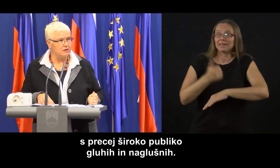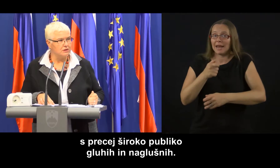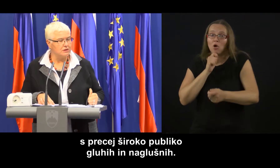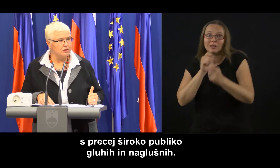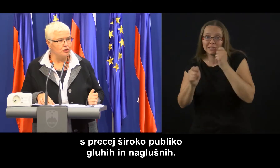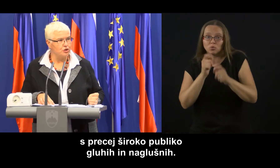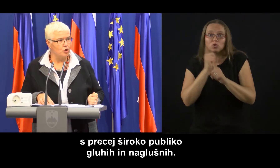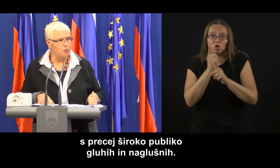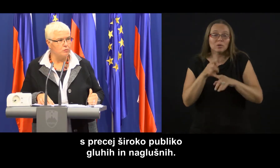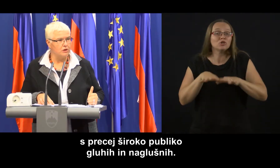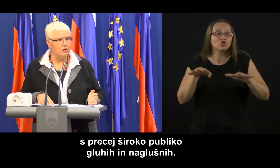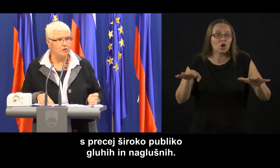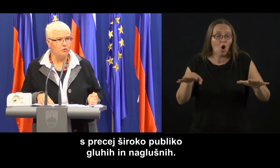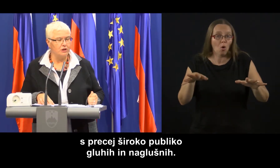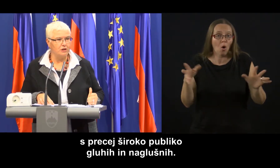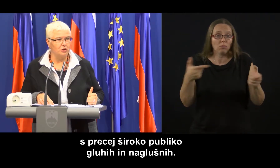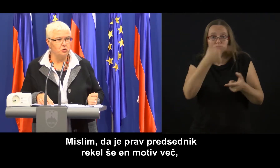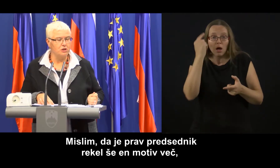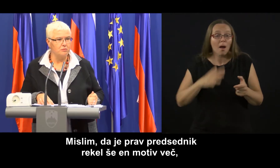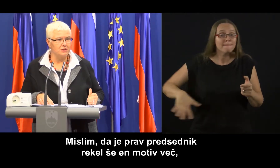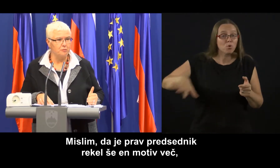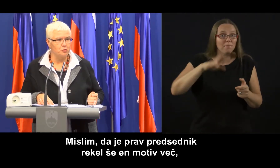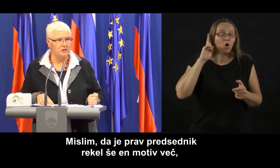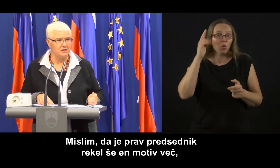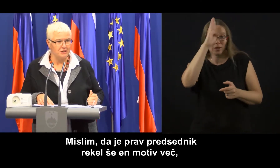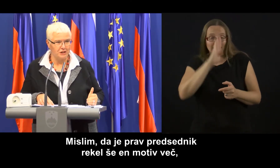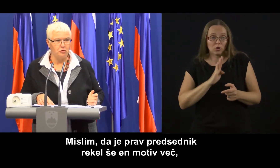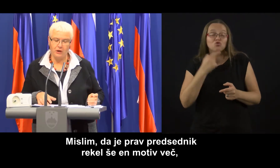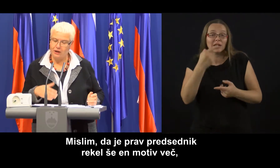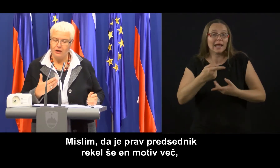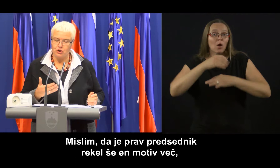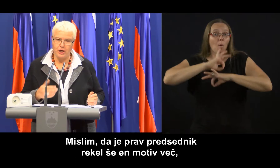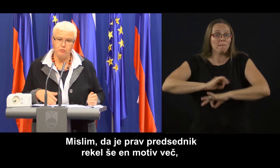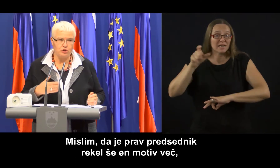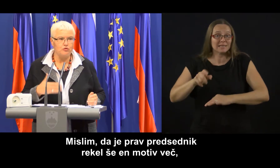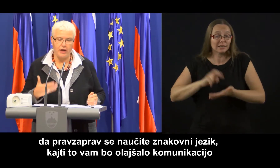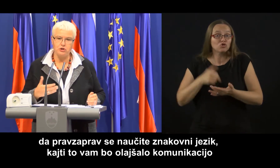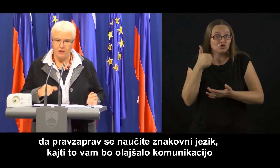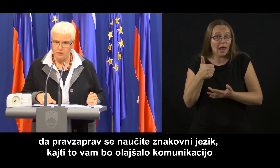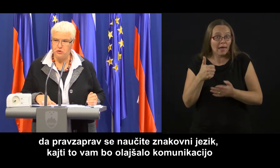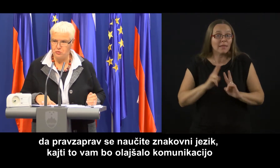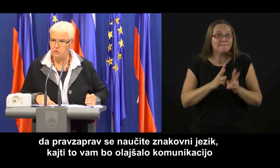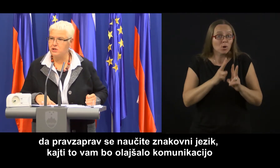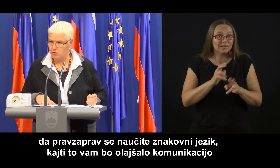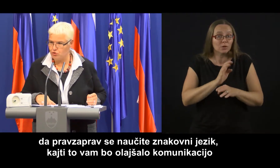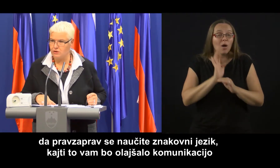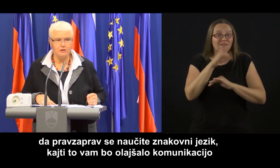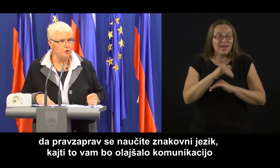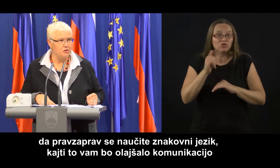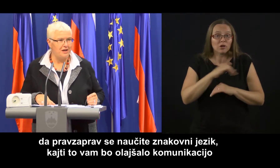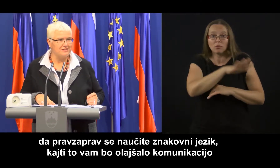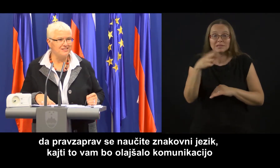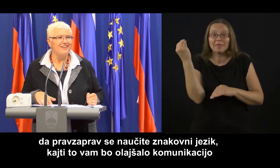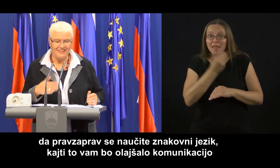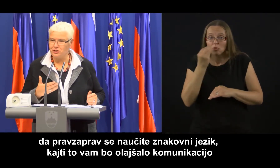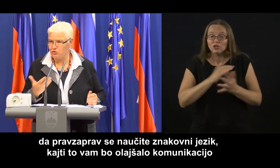tudi z dosti široko publiko gluhih in naglušnih. Mislim, da je prvi predsednik rekel, ne, še en motiv več, da pravzaprav se naučite